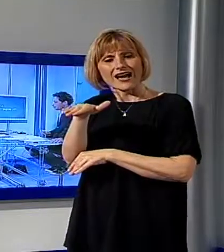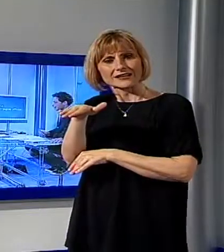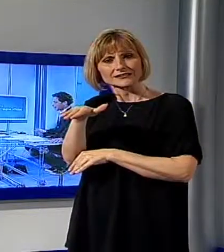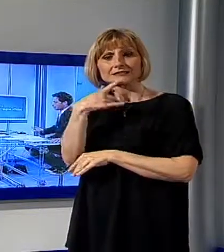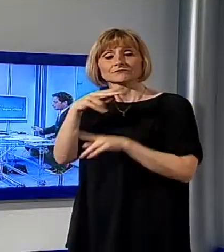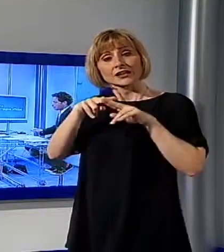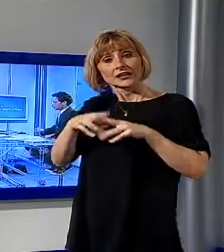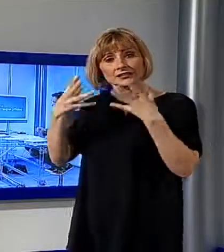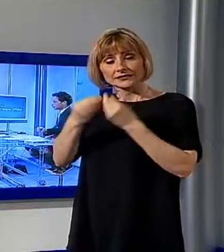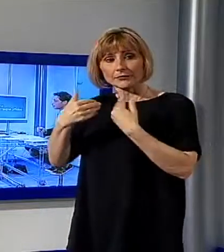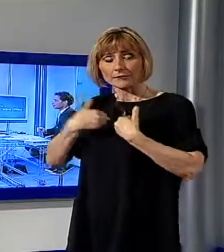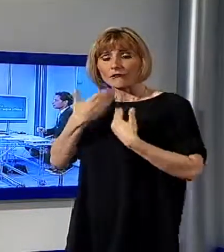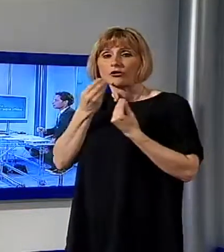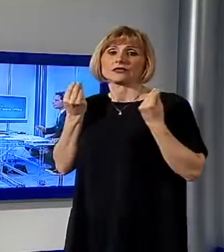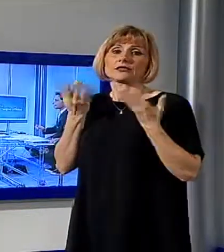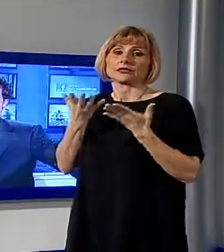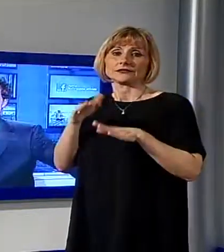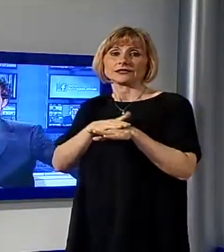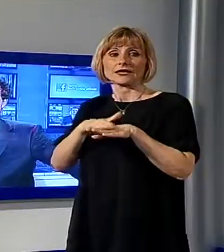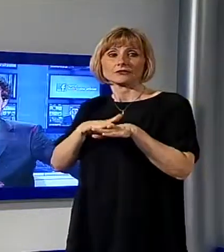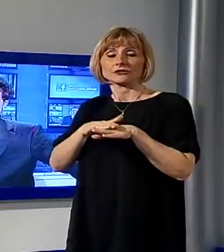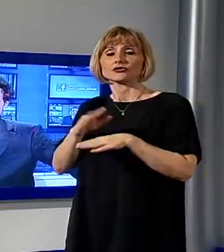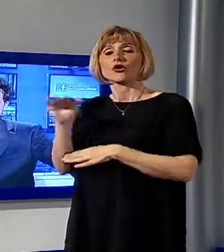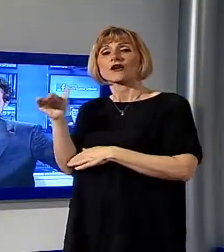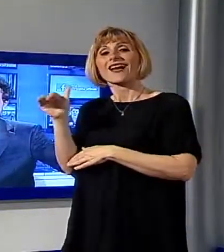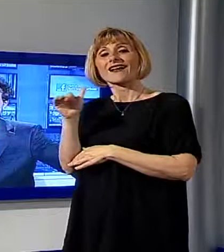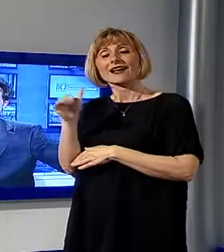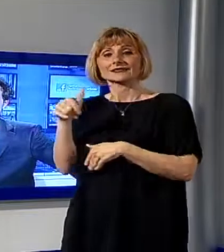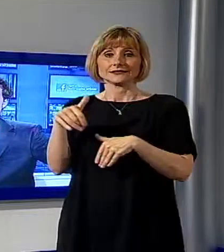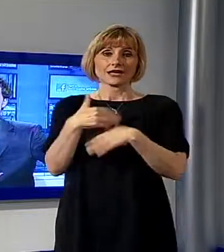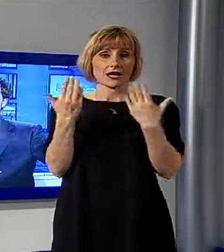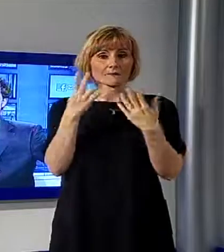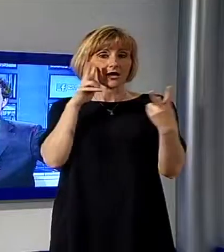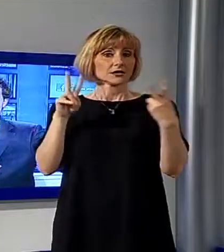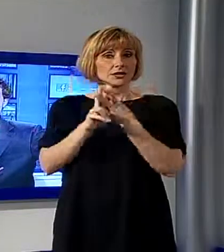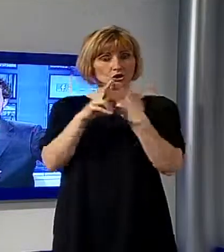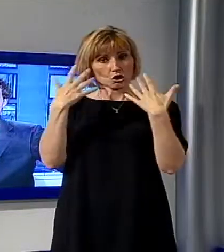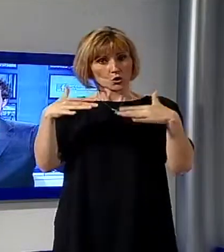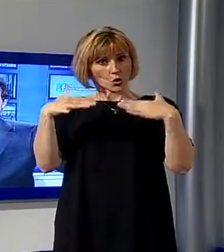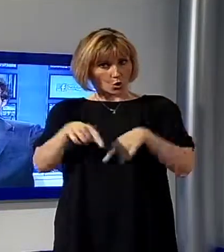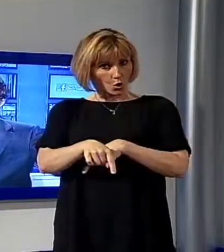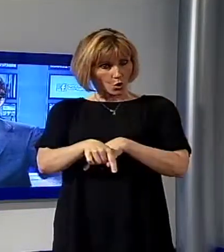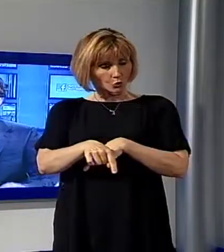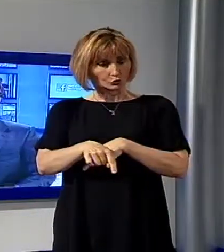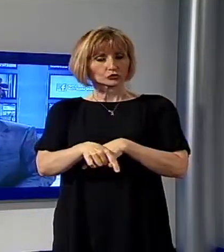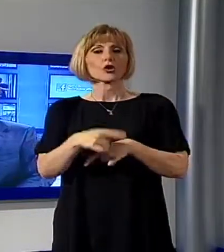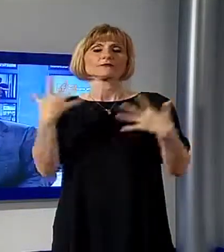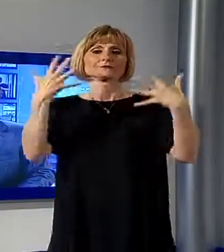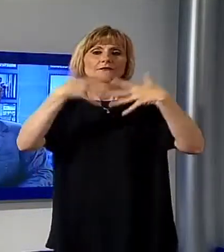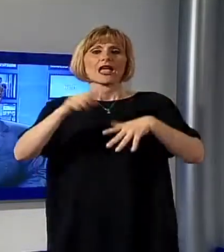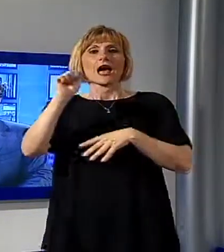un po' con me, volentieri, proporre questo servizio. Ragazzi protagonisti questa mattina di un incontro organizzato da